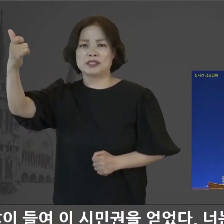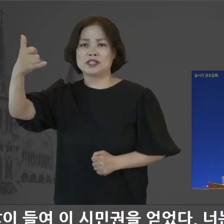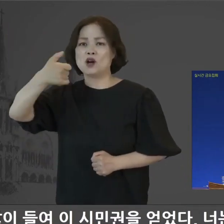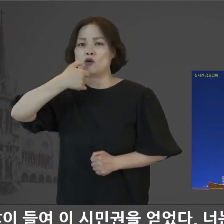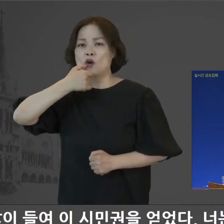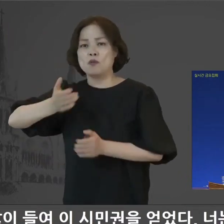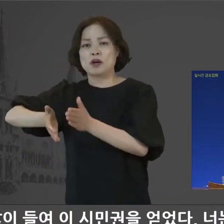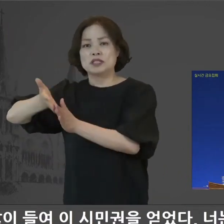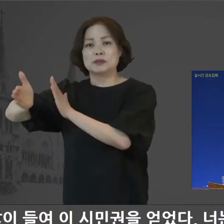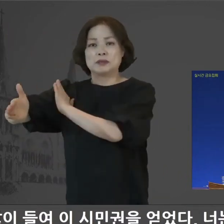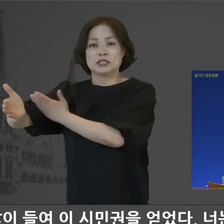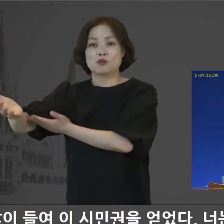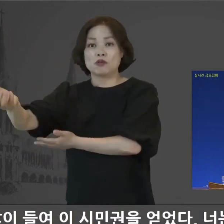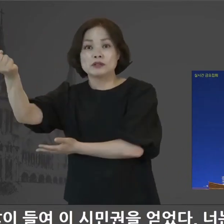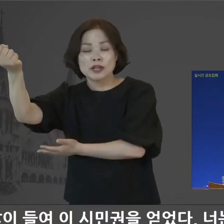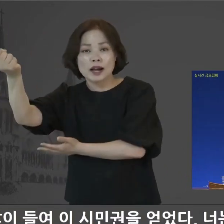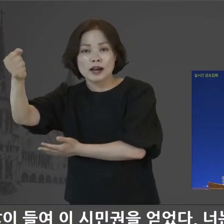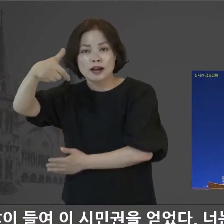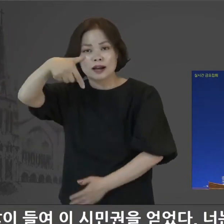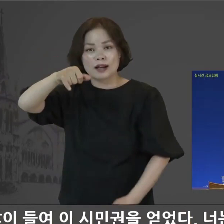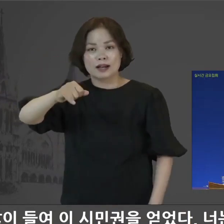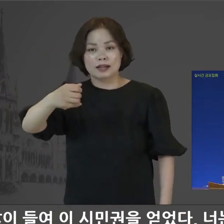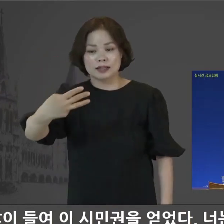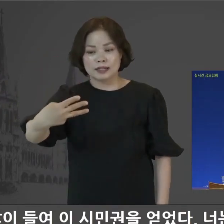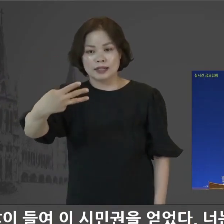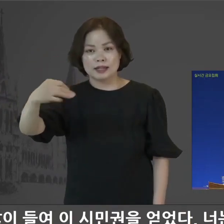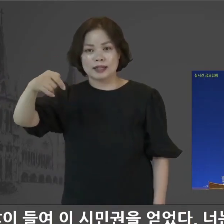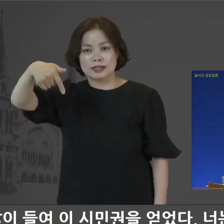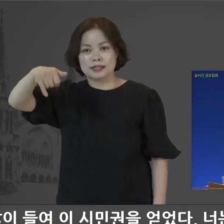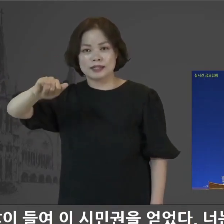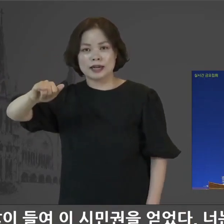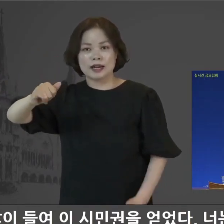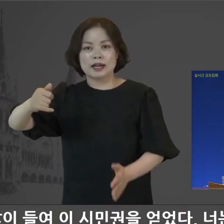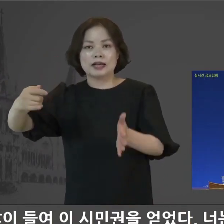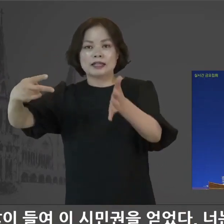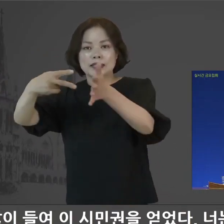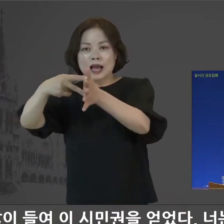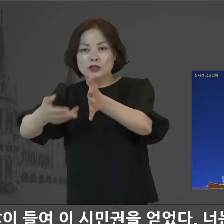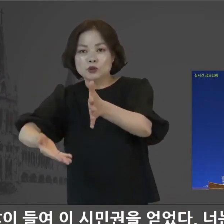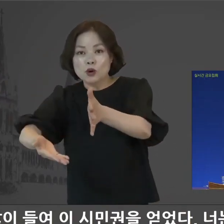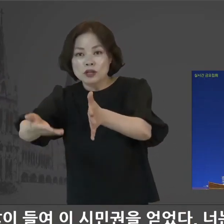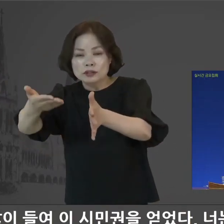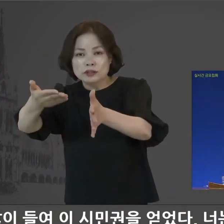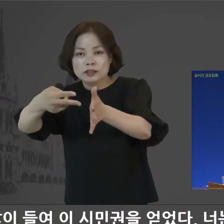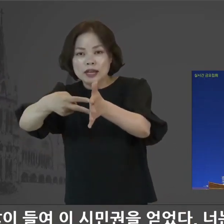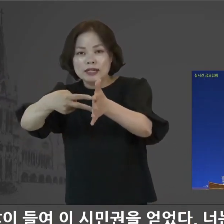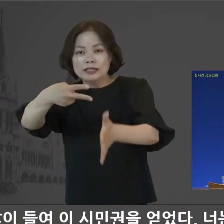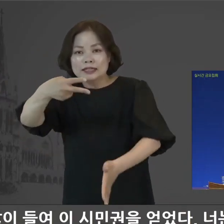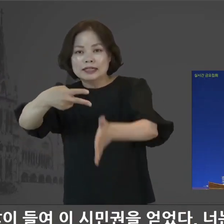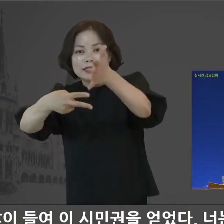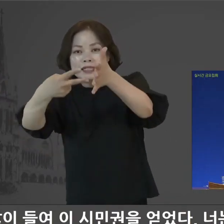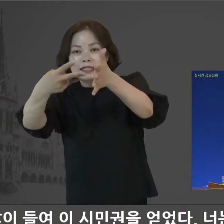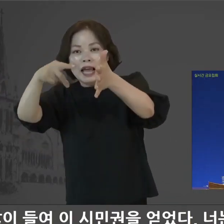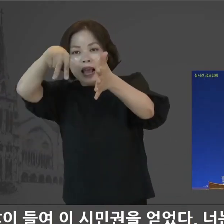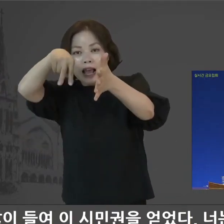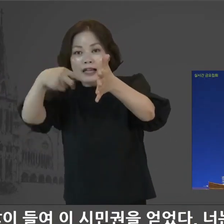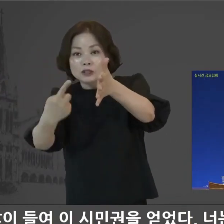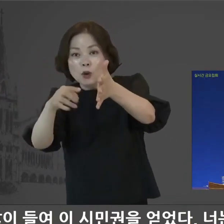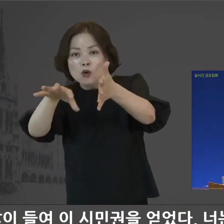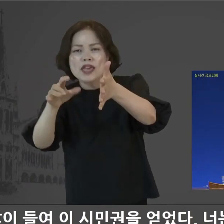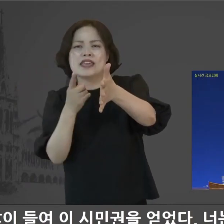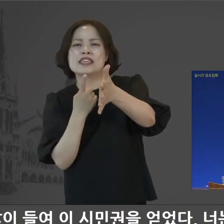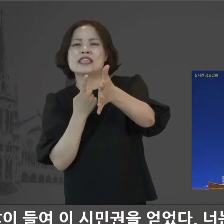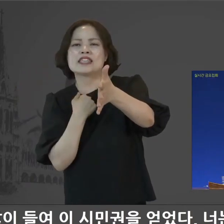로마 시민권자였다는 거죠. 그러니까 길리기아 다소에서 바울이 태어날 때 길리기아 다소에